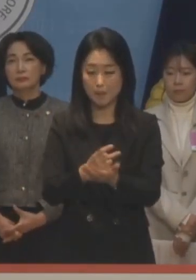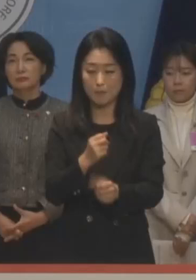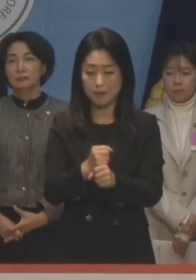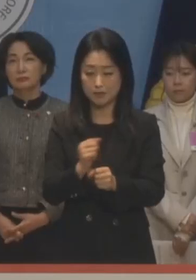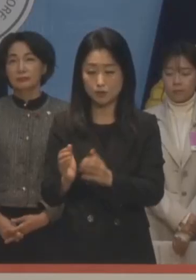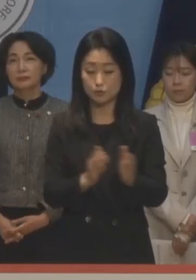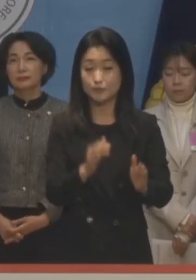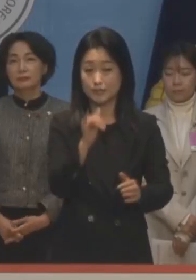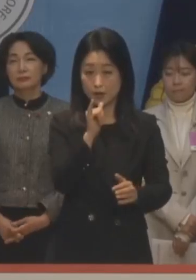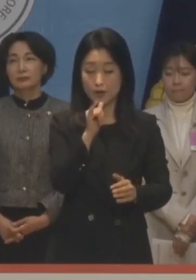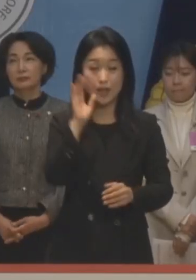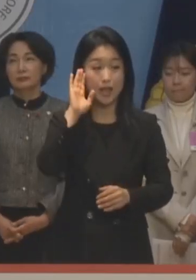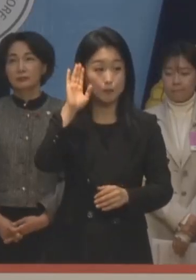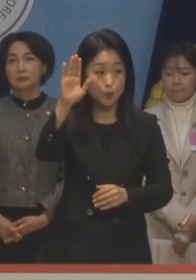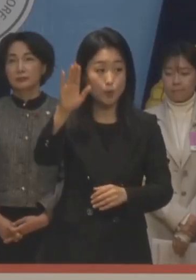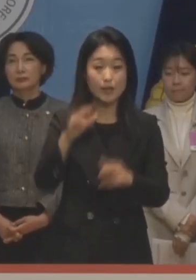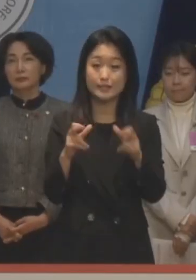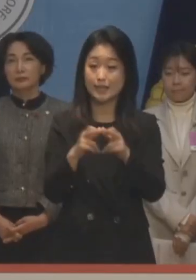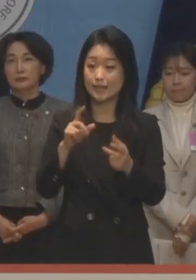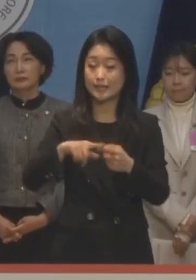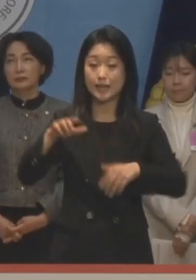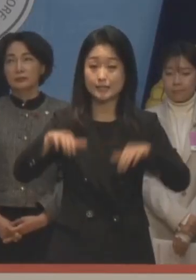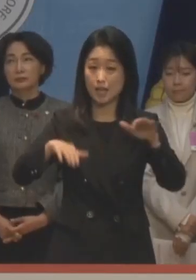중입니다. 앞으로도 장애인에 대한